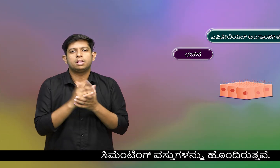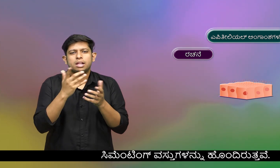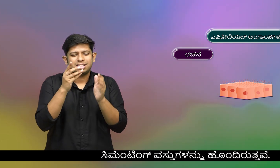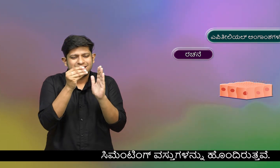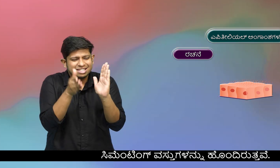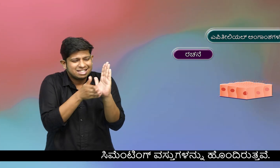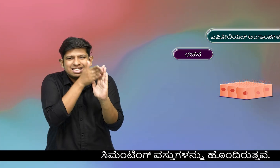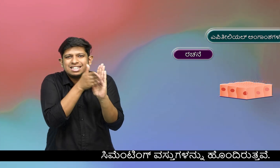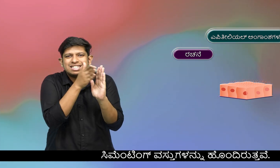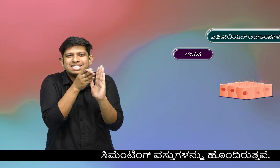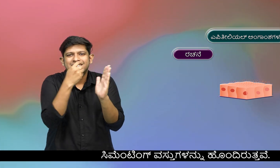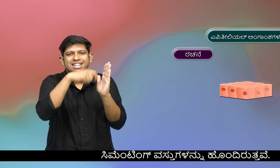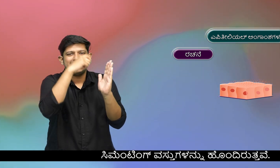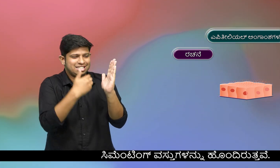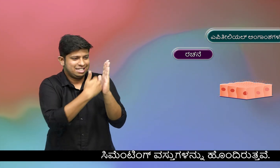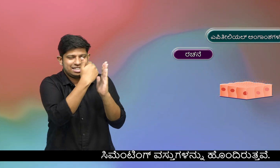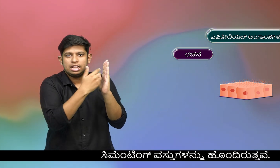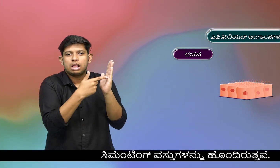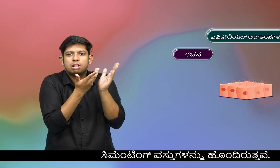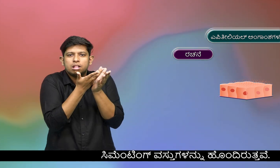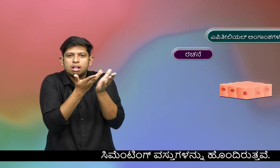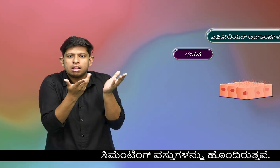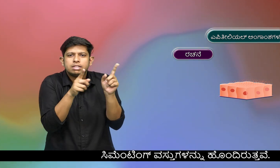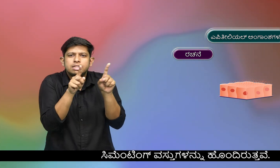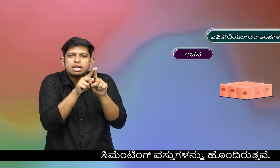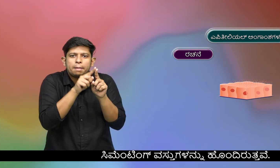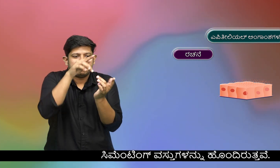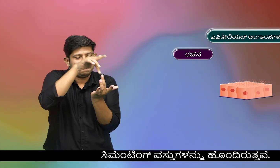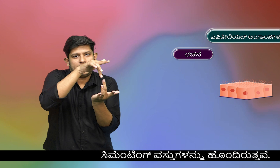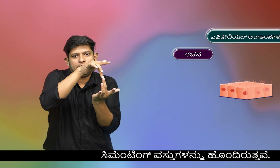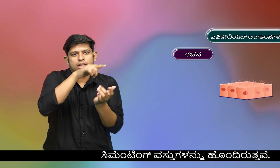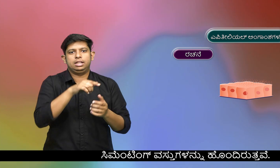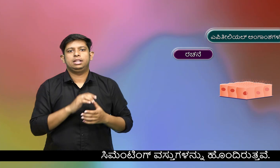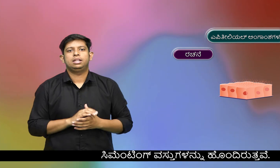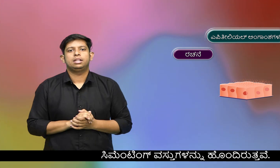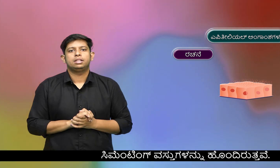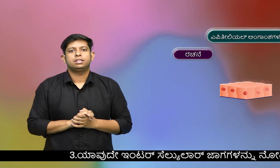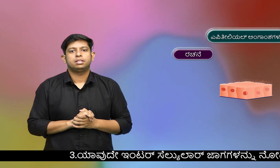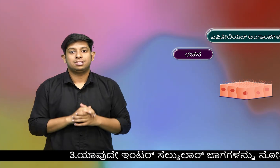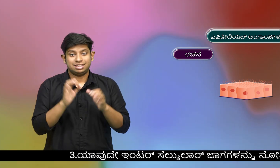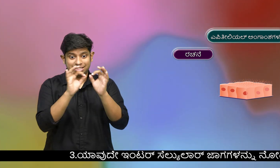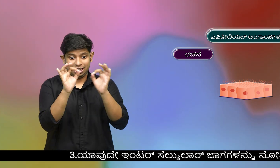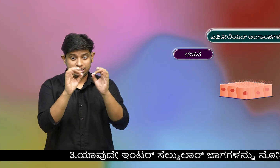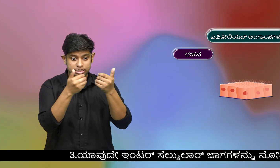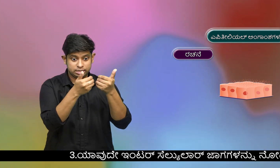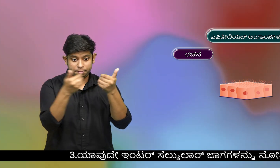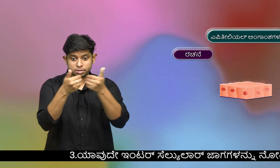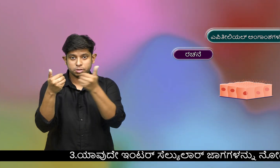ಸಿಮೆಂಟ್ ವಸ್ತುಗಳನ್ನು ಹೊಂದಿರುತ್ತದೆ. 3. ಯಾವುದೇ ಇಂಟರ್